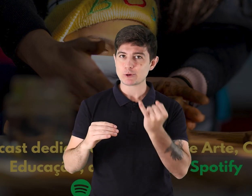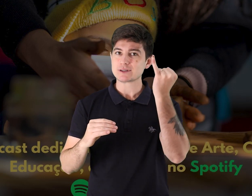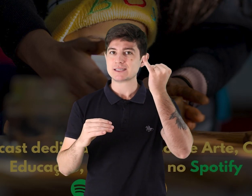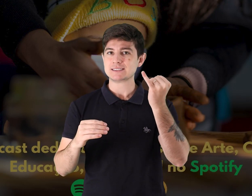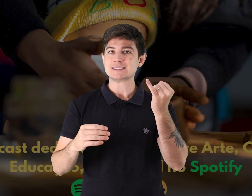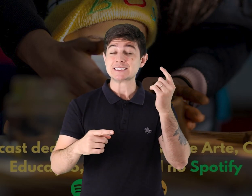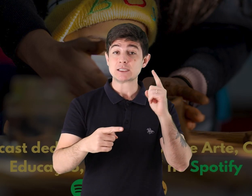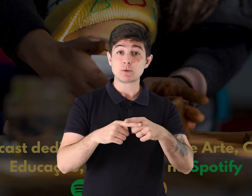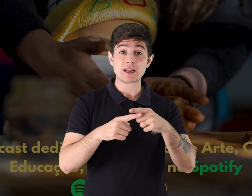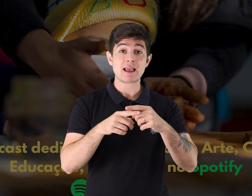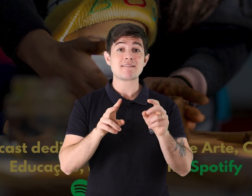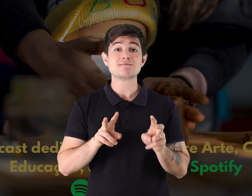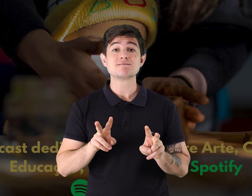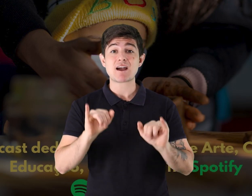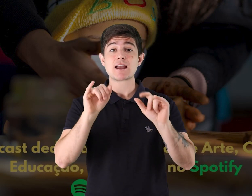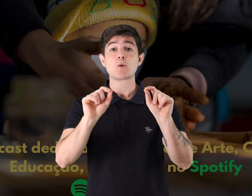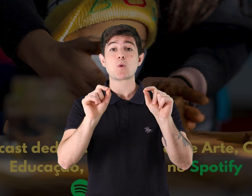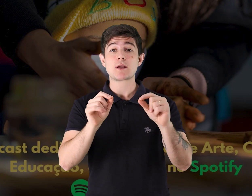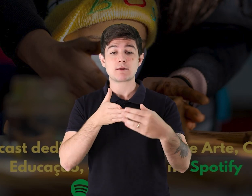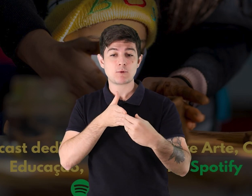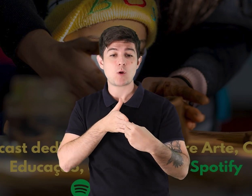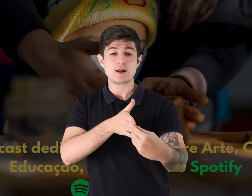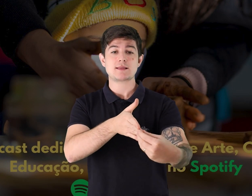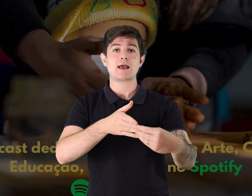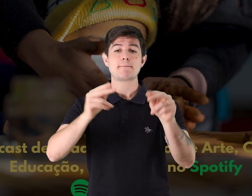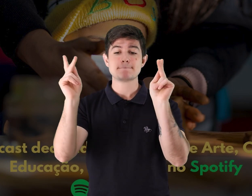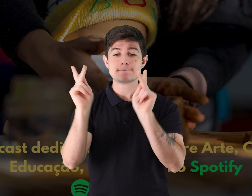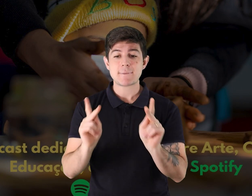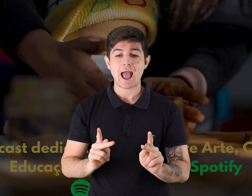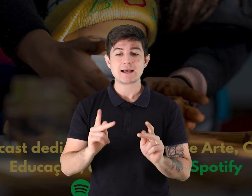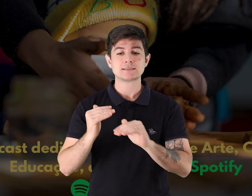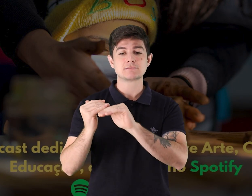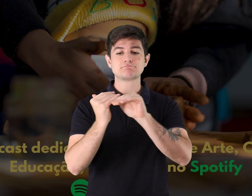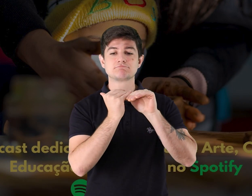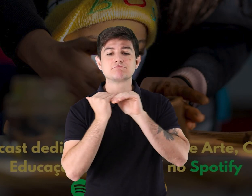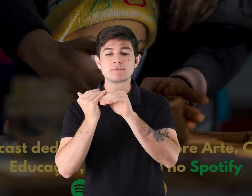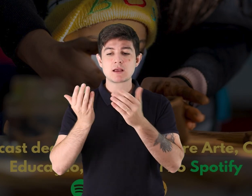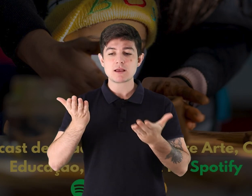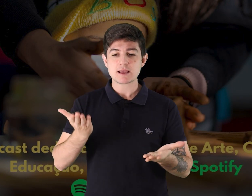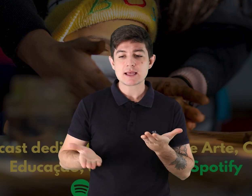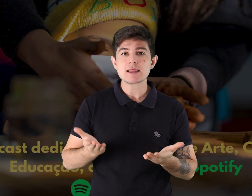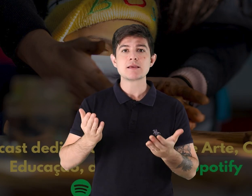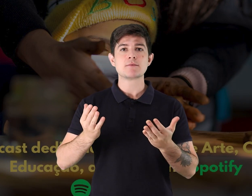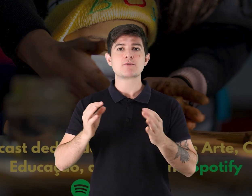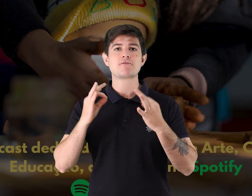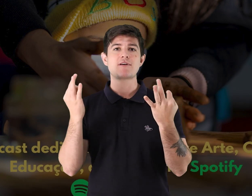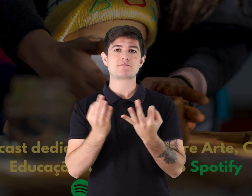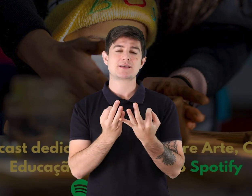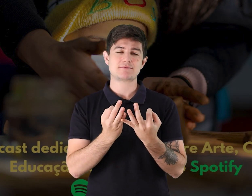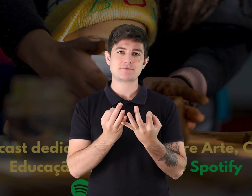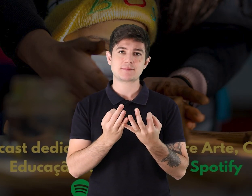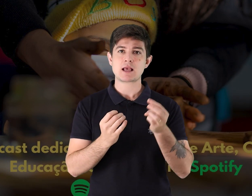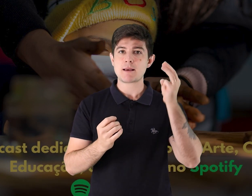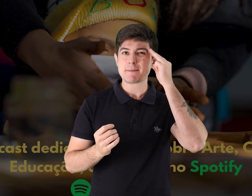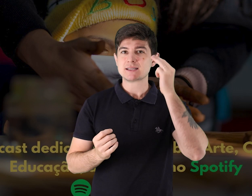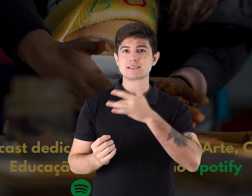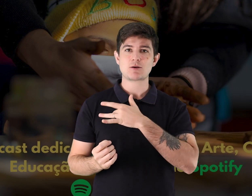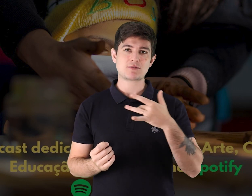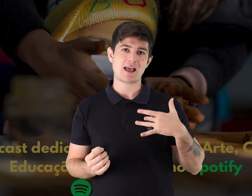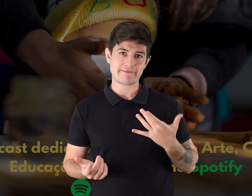vai direcionar, né, a paz na família, a harmonia na família,